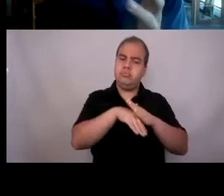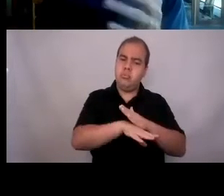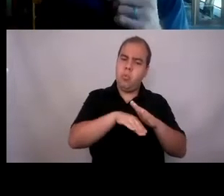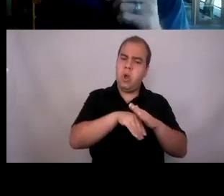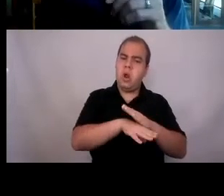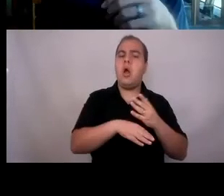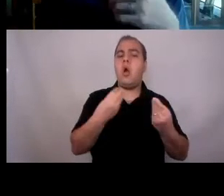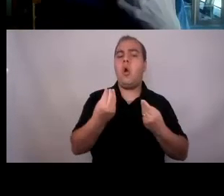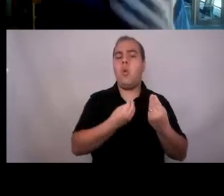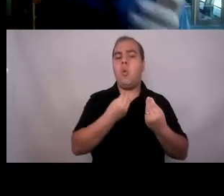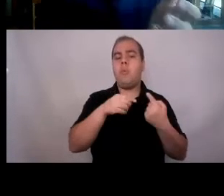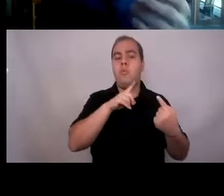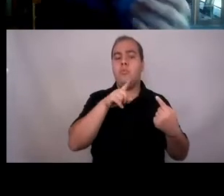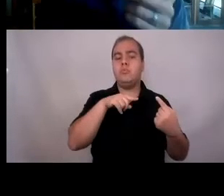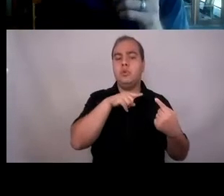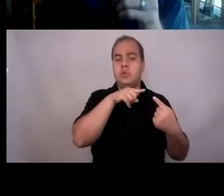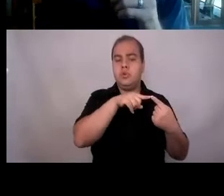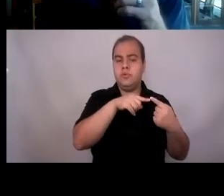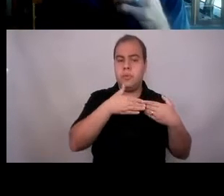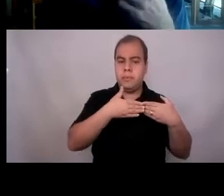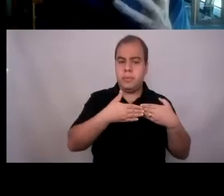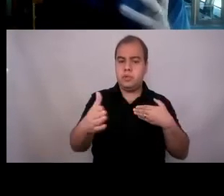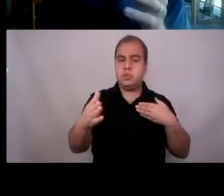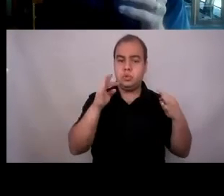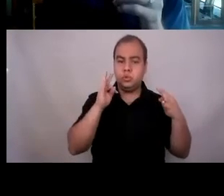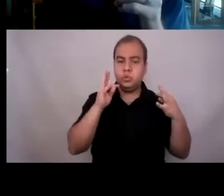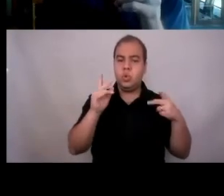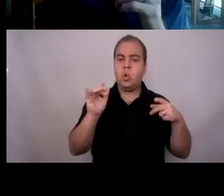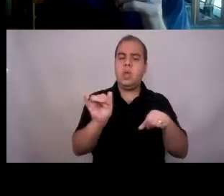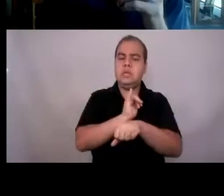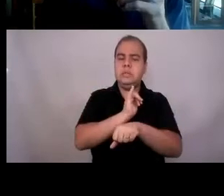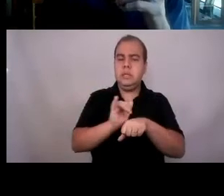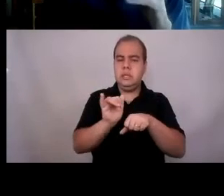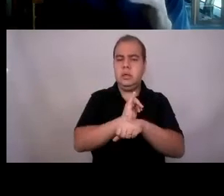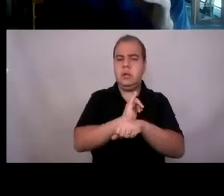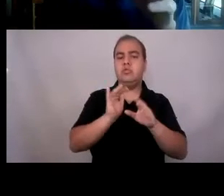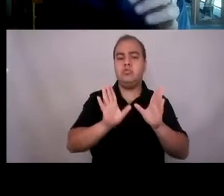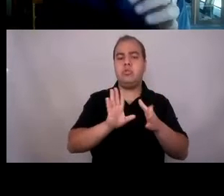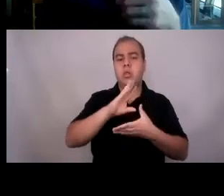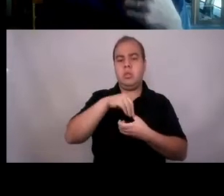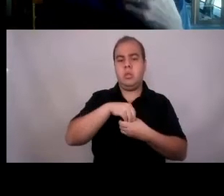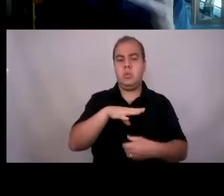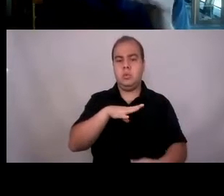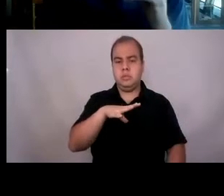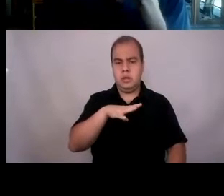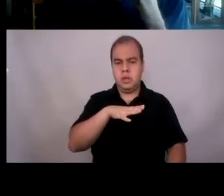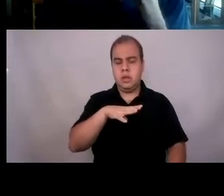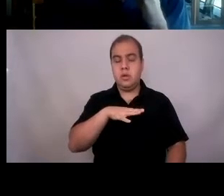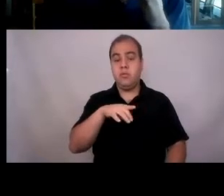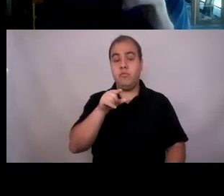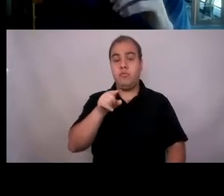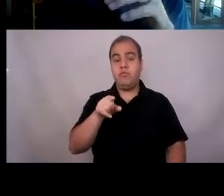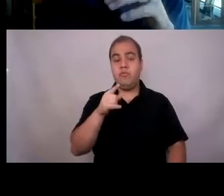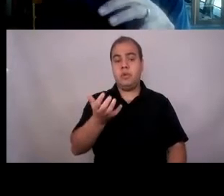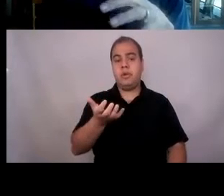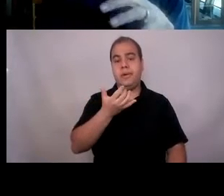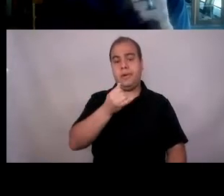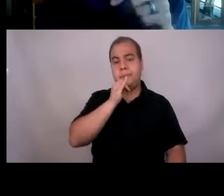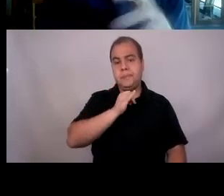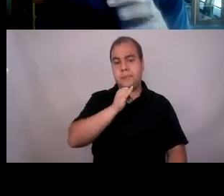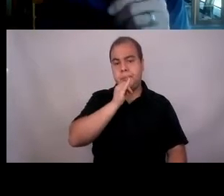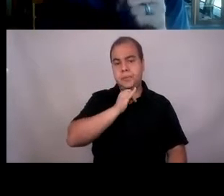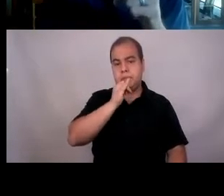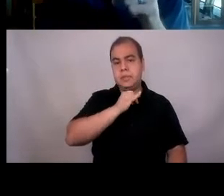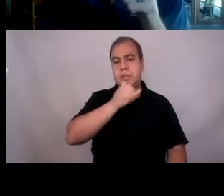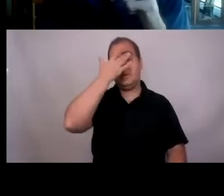como meta a partir de todas essas tipologias implantadas na cidade. Então, se você quer implantar, por